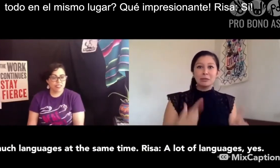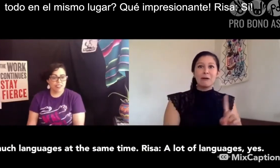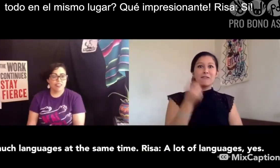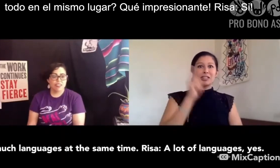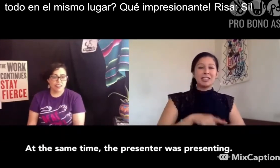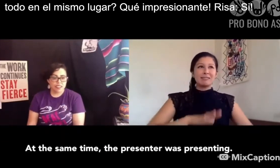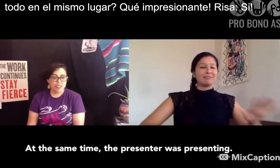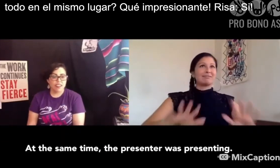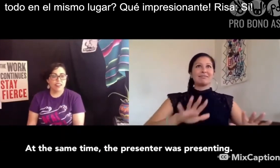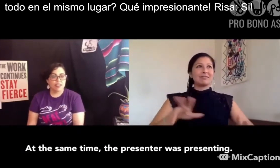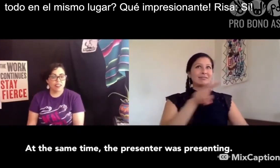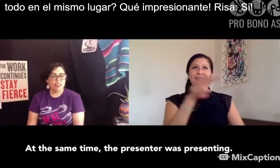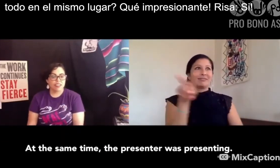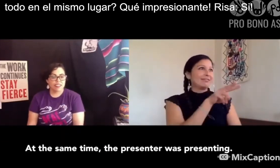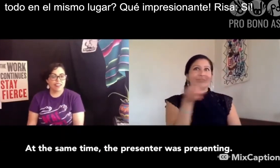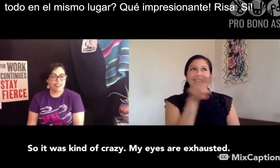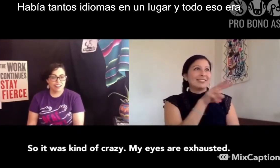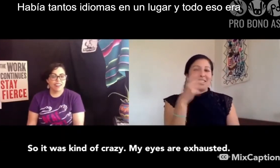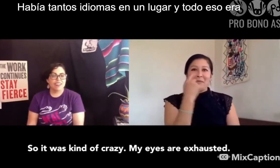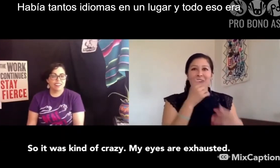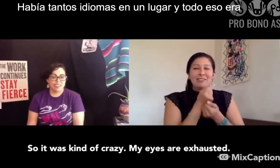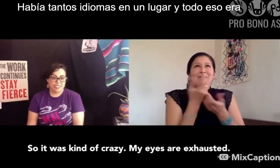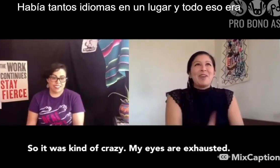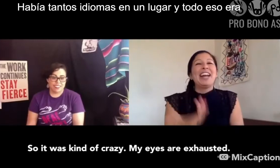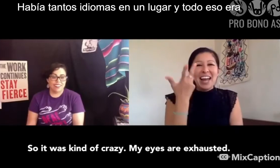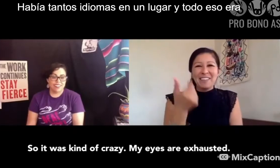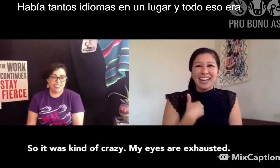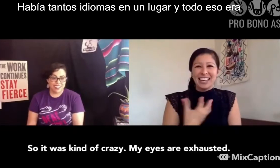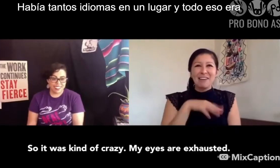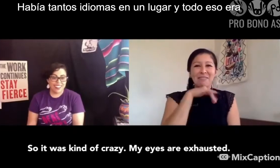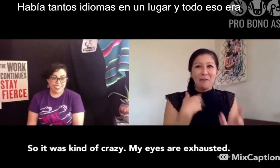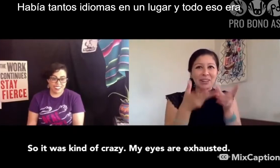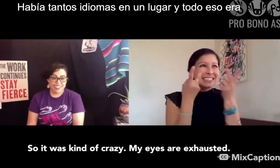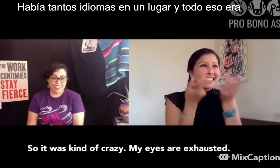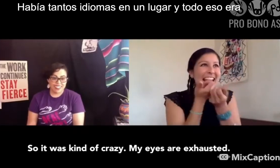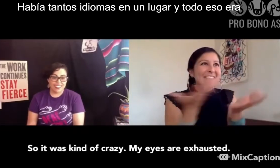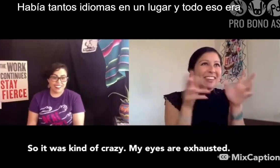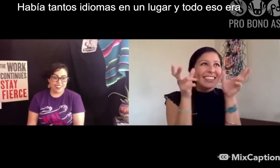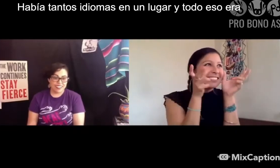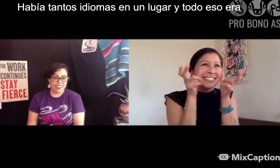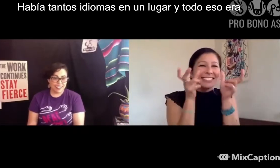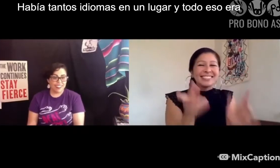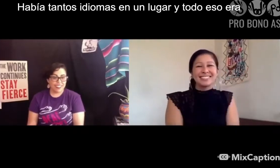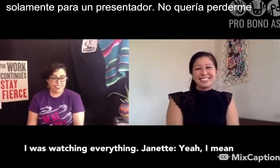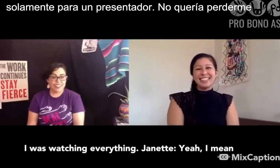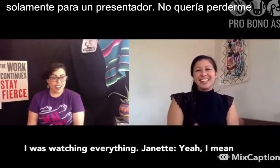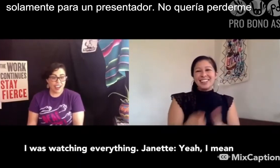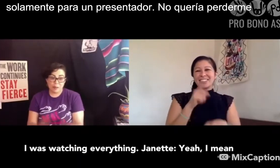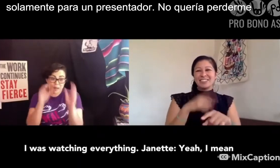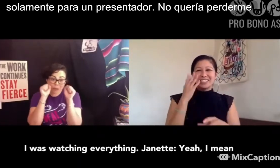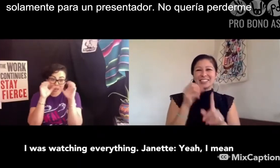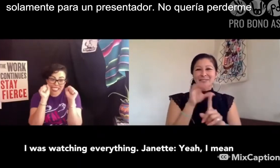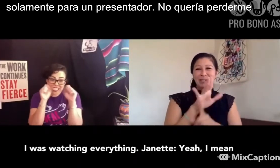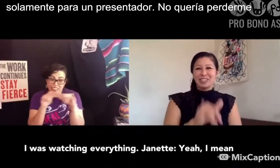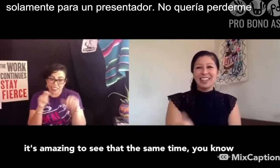mismo lugar. Qué impresionante. Sí, había tantos idiomas en un lugar y todo eso era